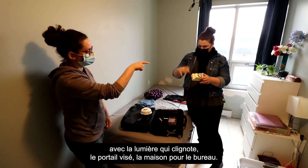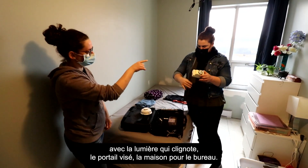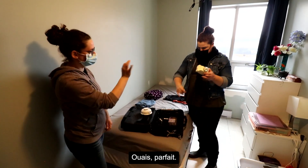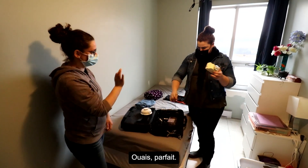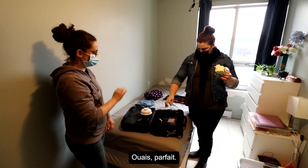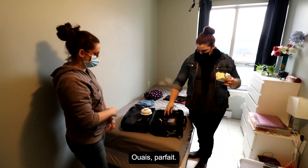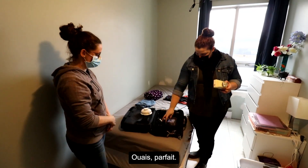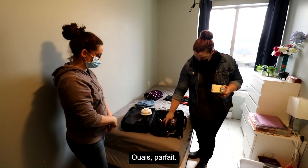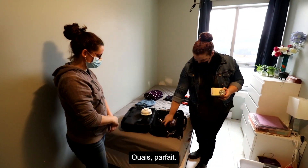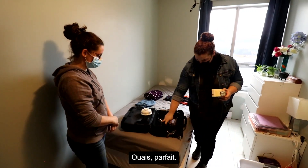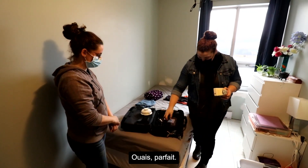Parfait.